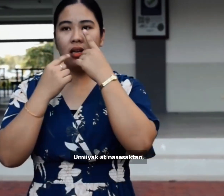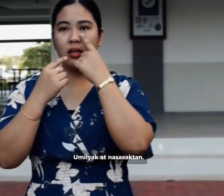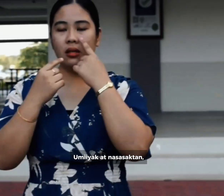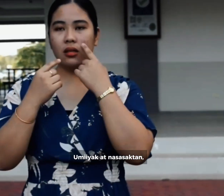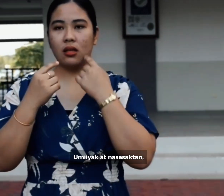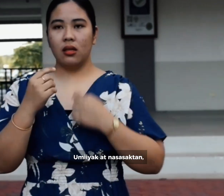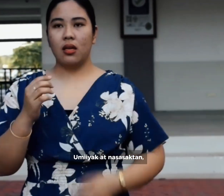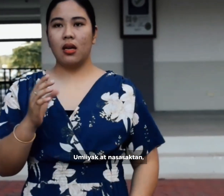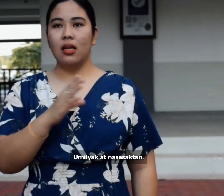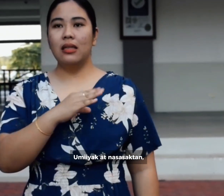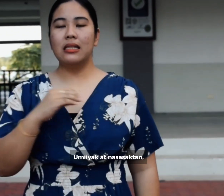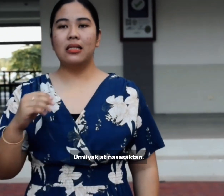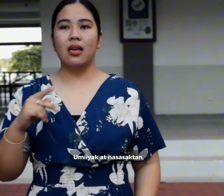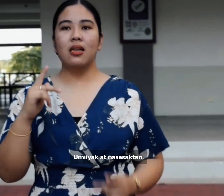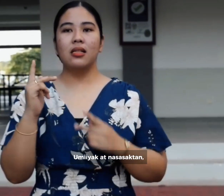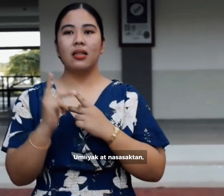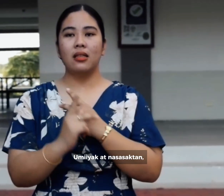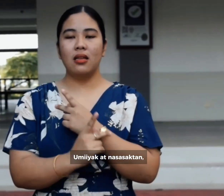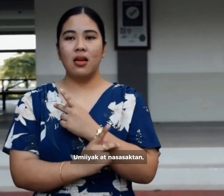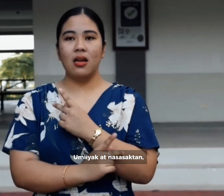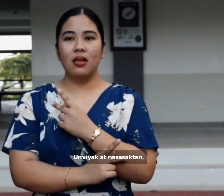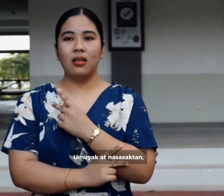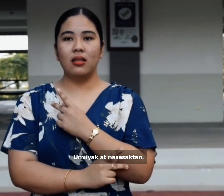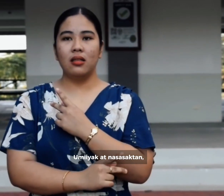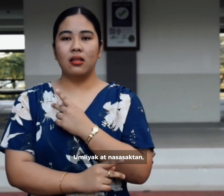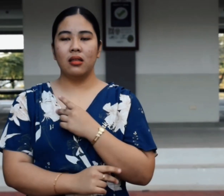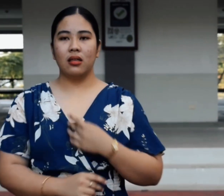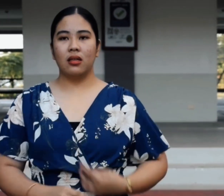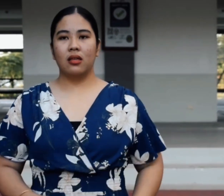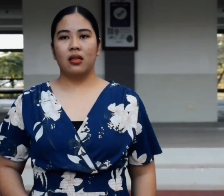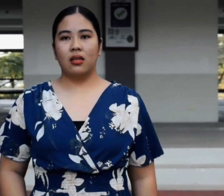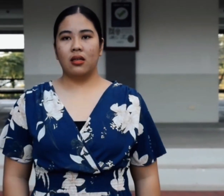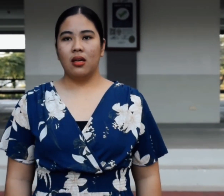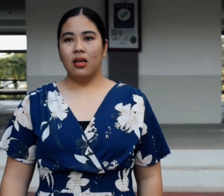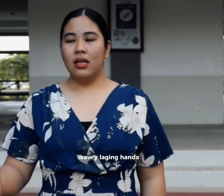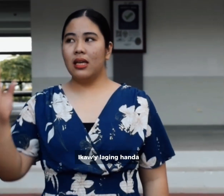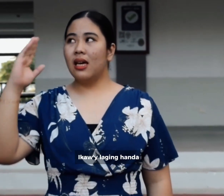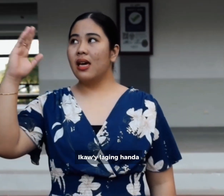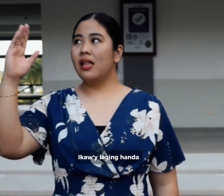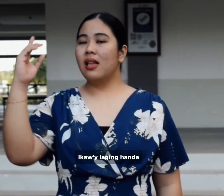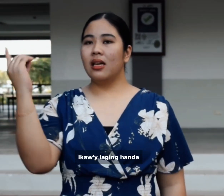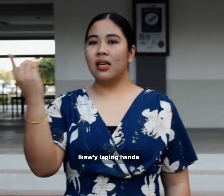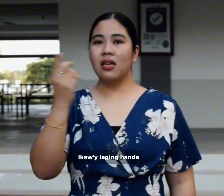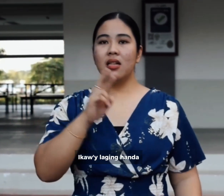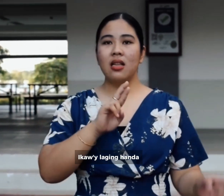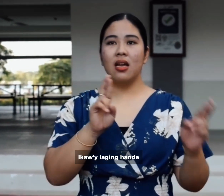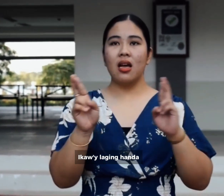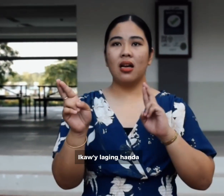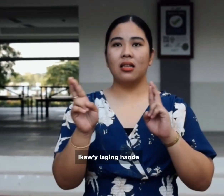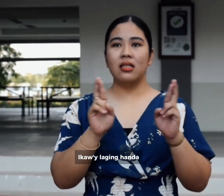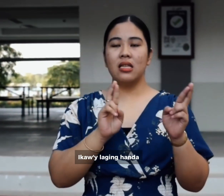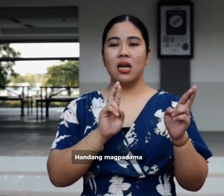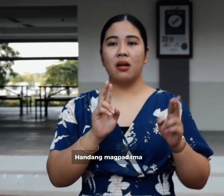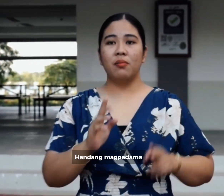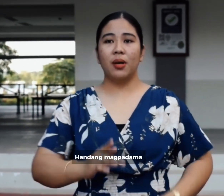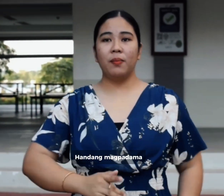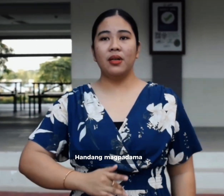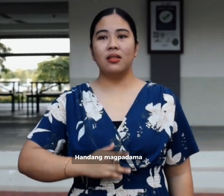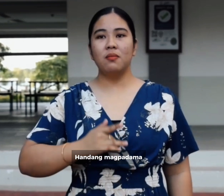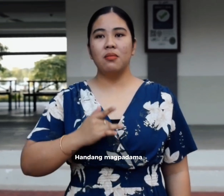umiiyak at nasasaktan, ika'y laging handang